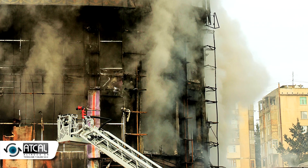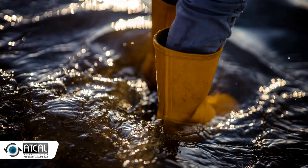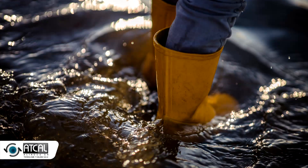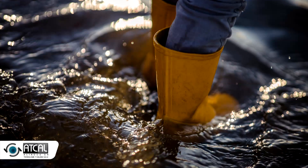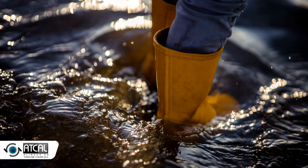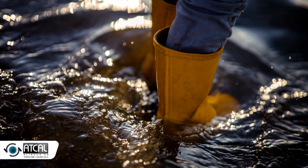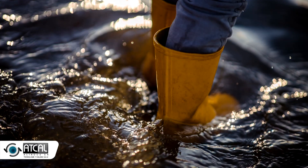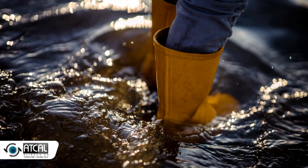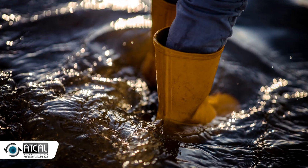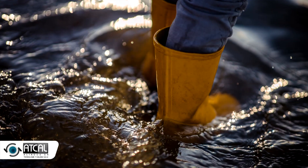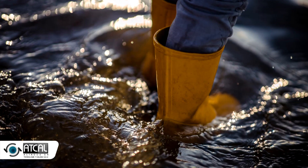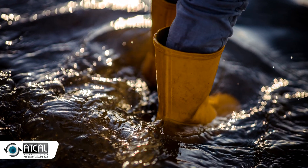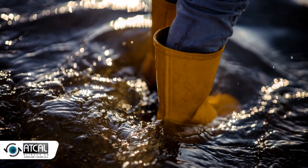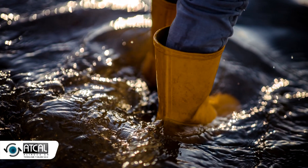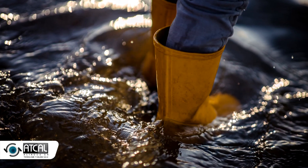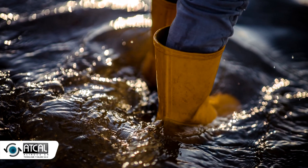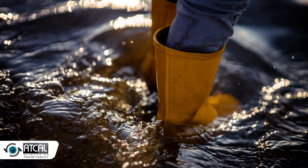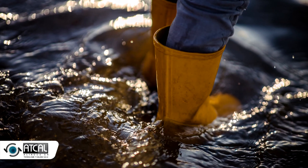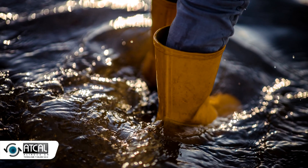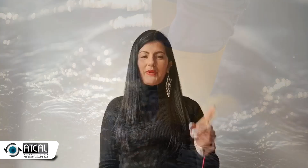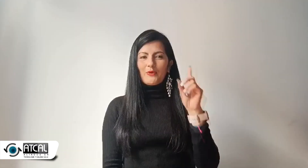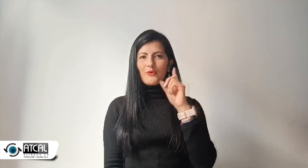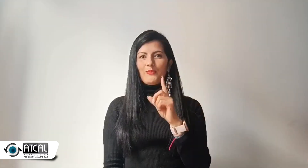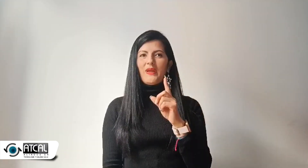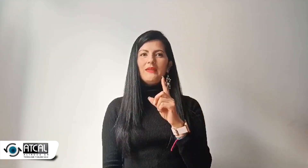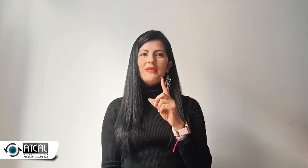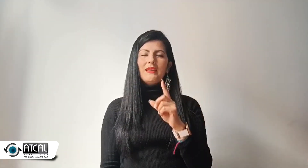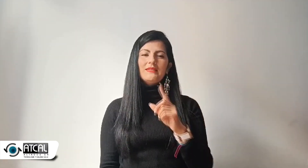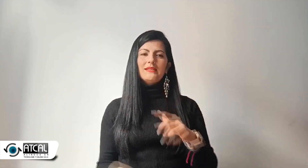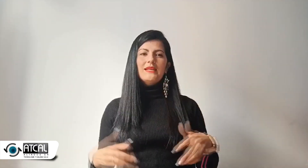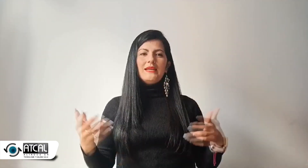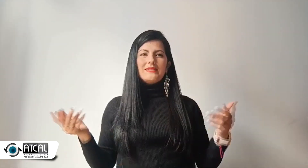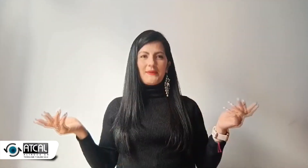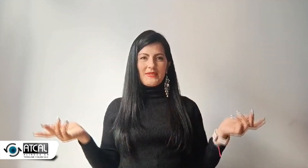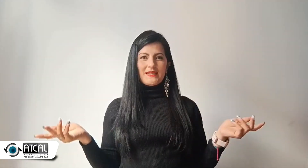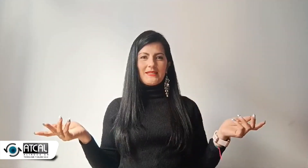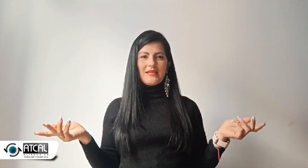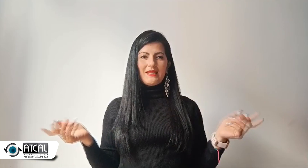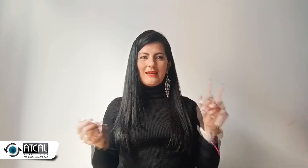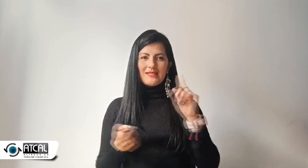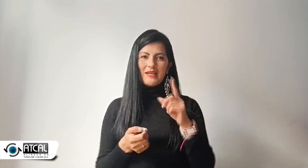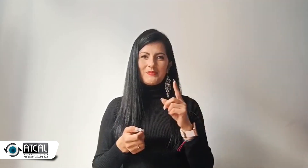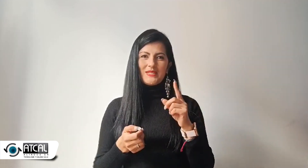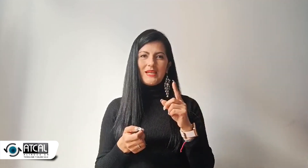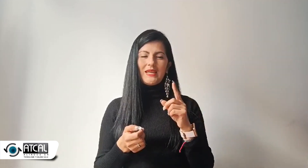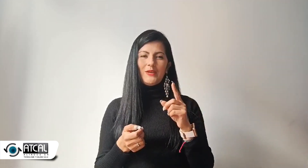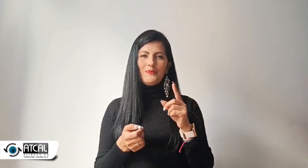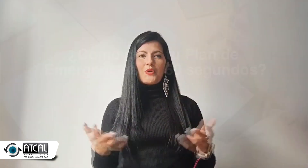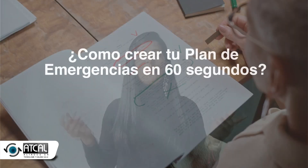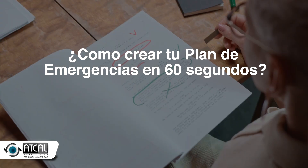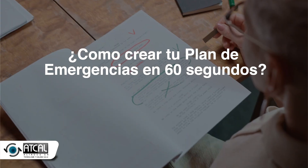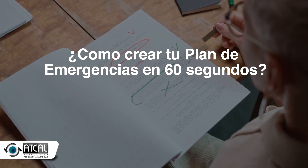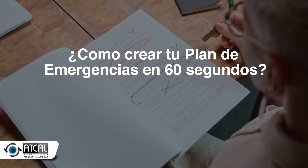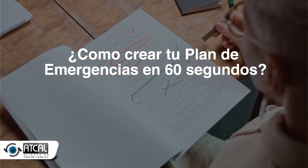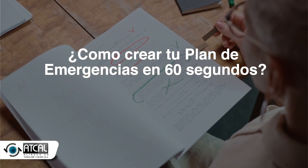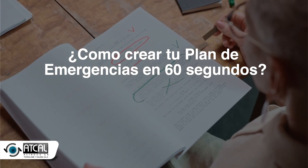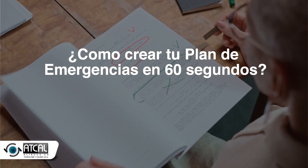una inundación. Nadie está a salvo, pero con un plan de emergencias sabrás qué hacer y estarás más tranquilo. ¿Cómo crear tu plan de emergencias